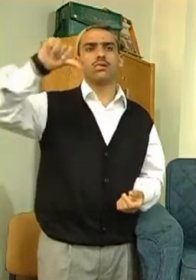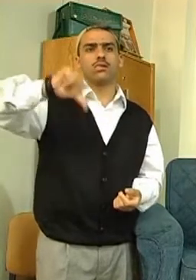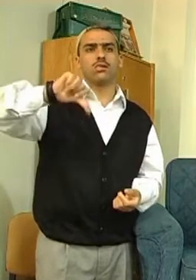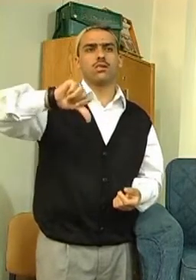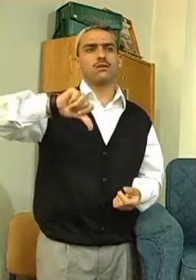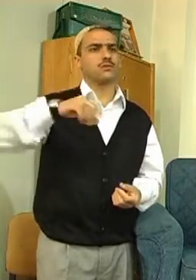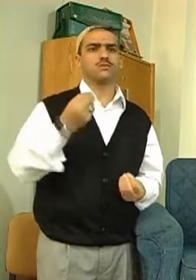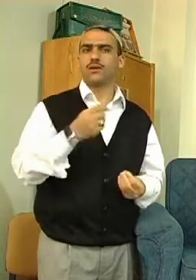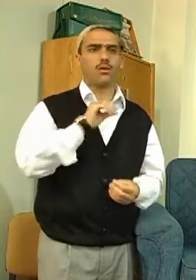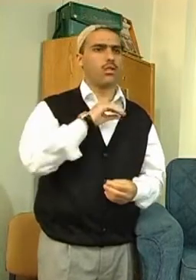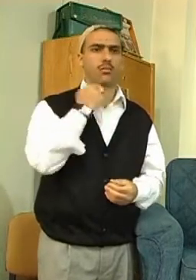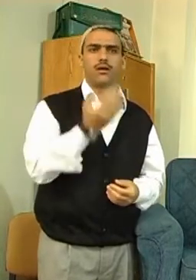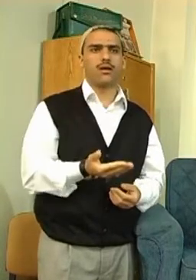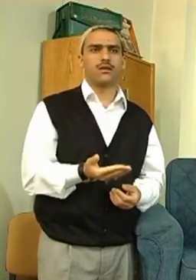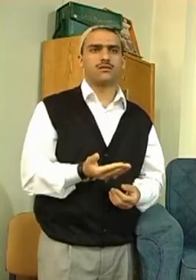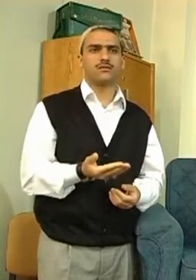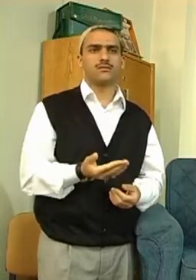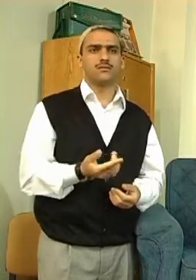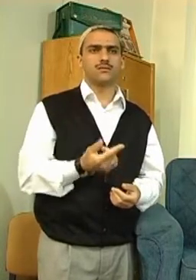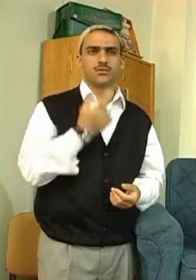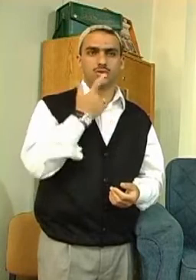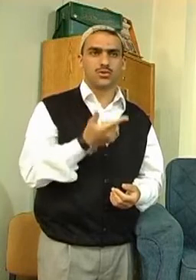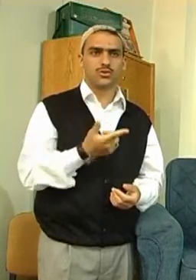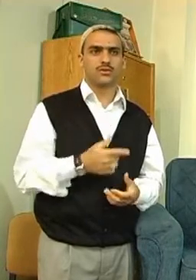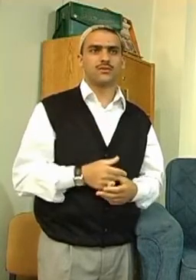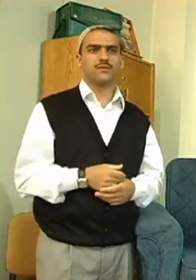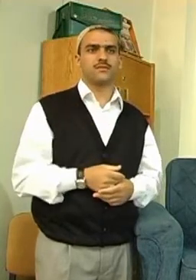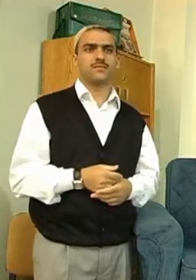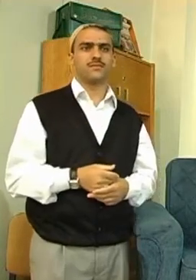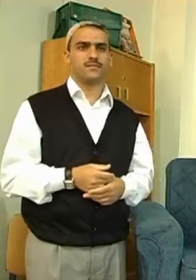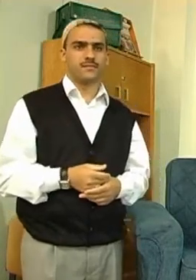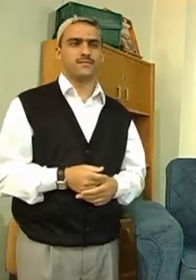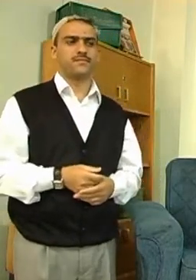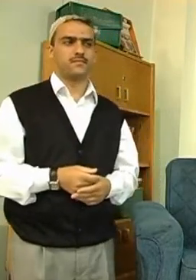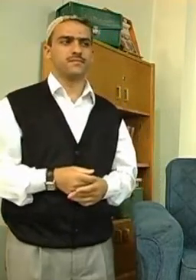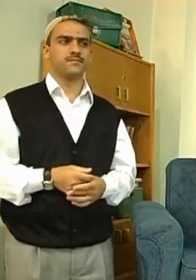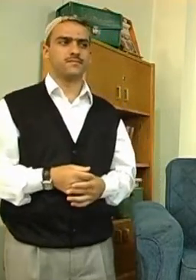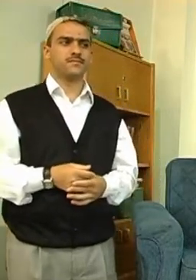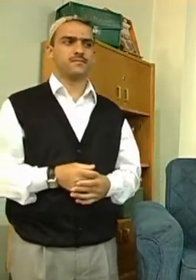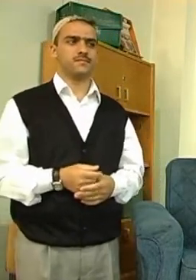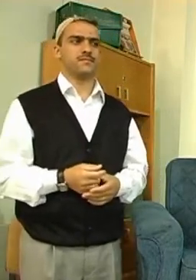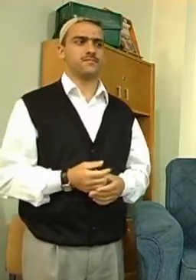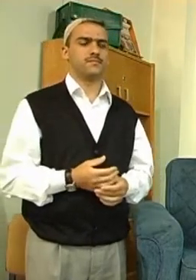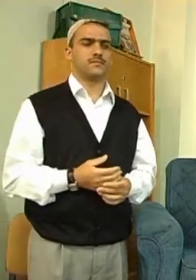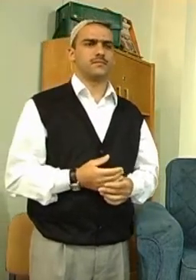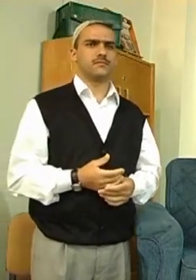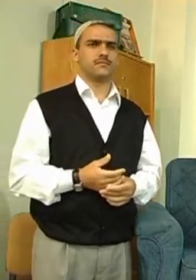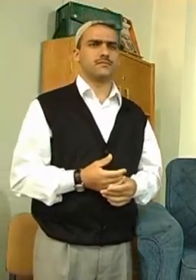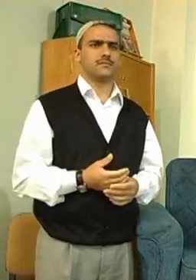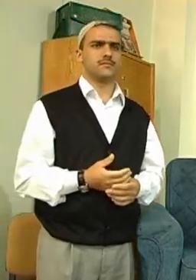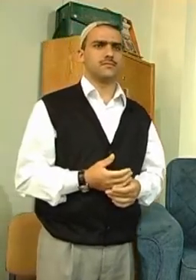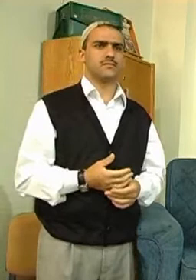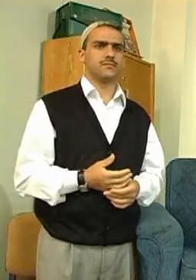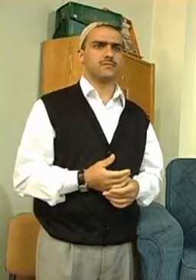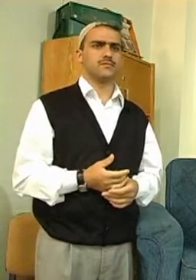mehasininden. Ahsen takvim manası demek imanın güzelliğinden geliyor. İmanın mükemmelliğinden geliyor. İşte bu imanın